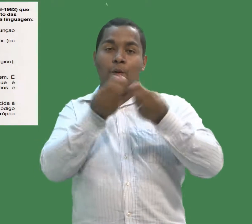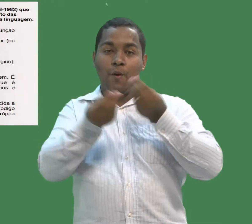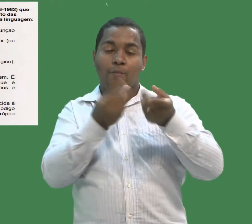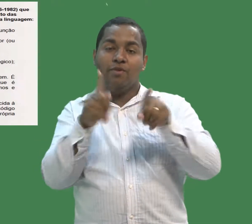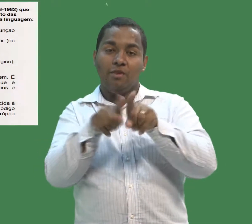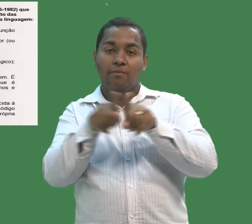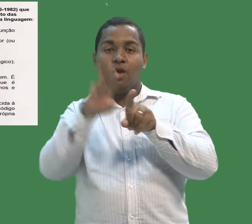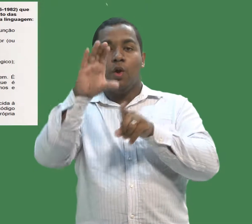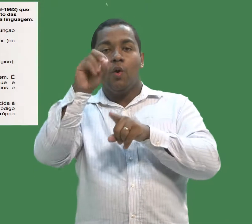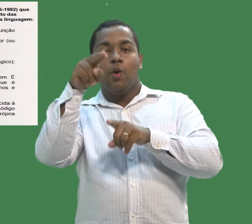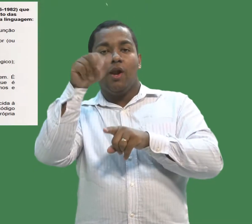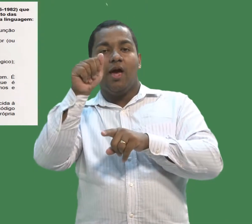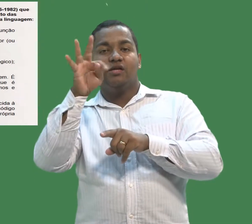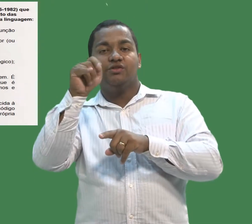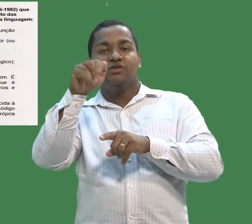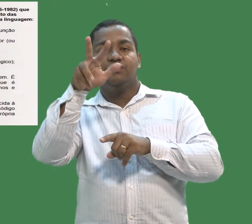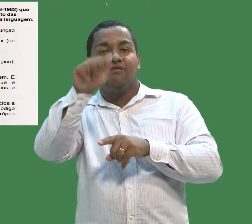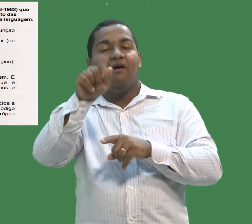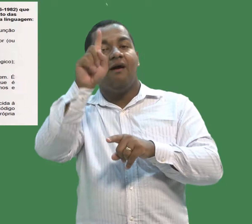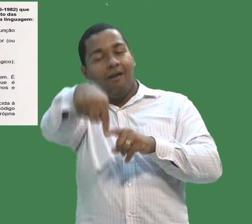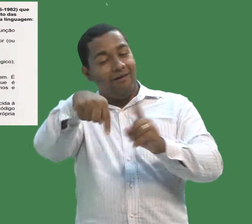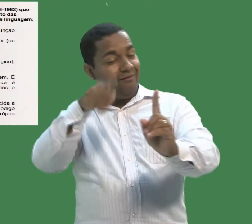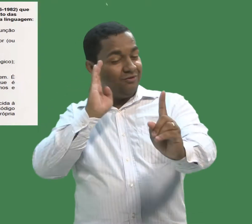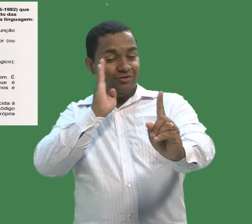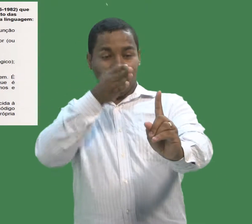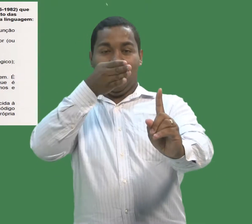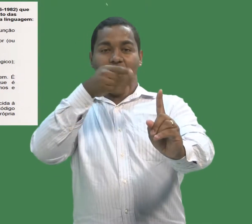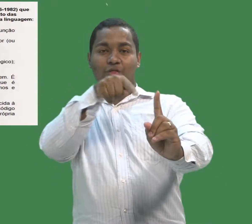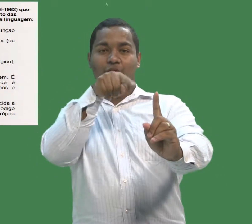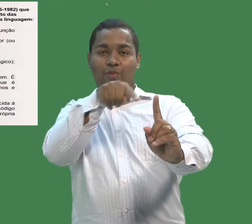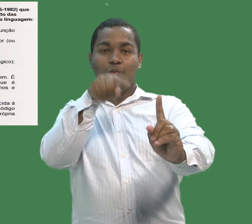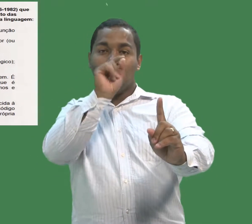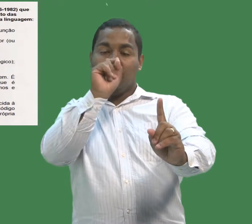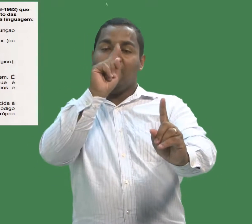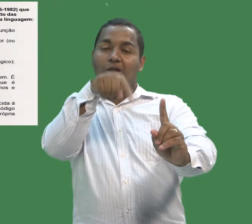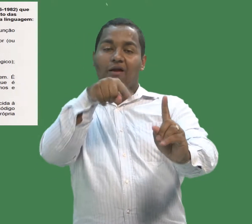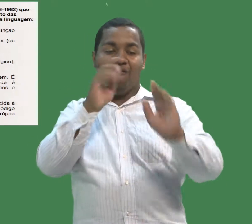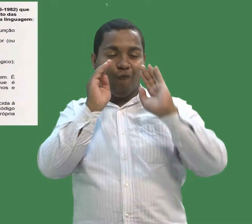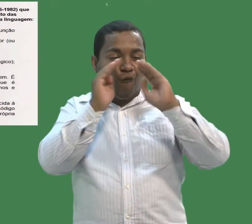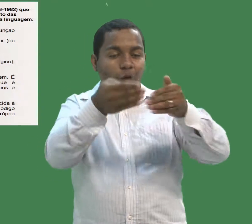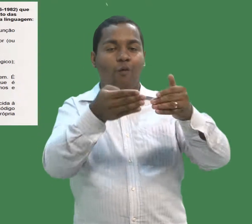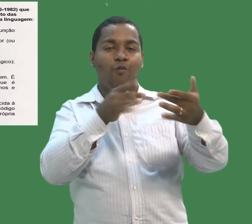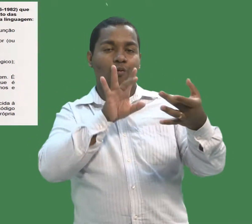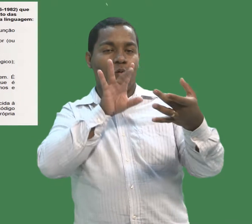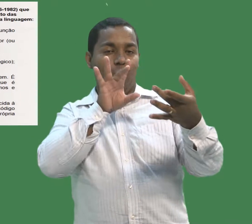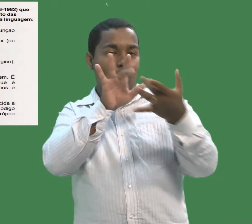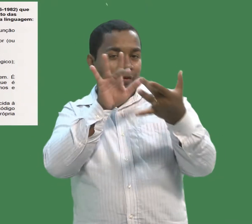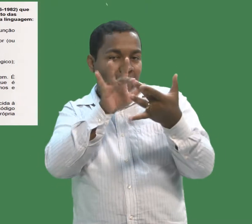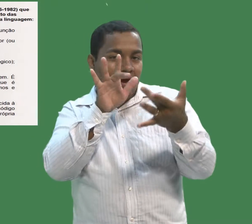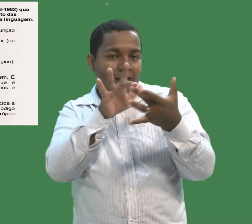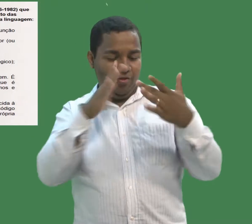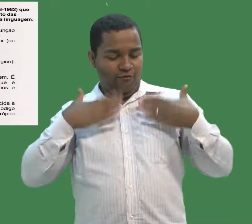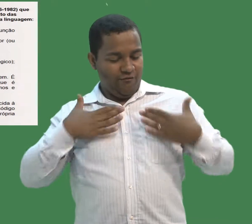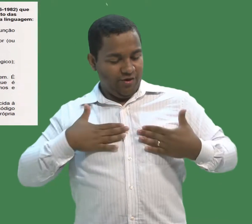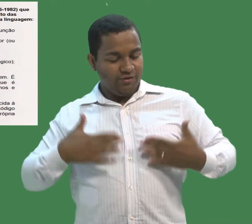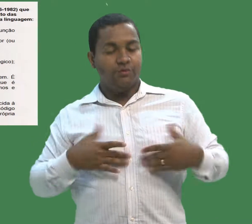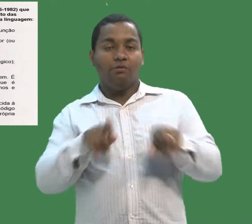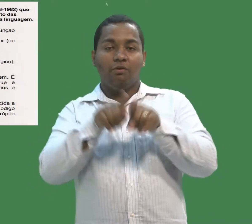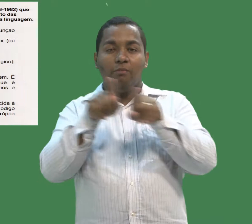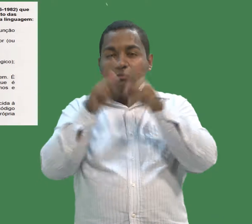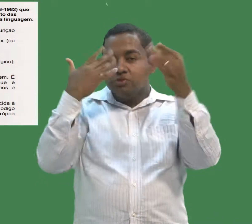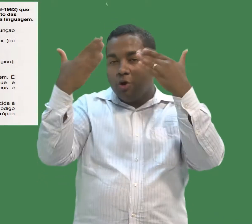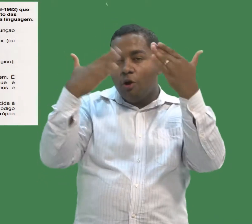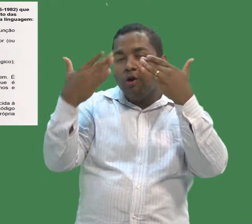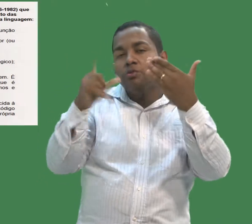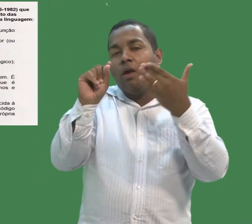destinatário. Função fática, centrada no contato físico ou psicológico, manifesta o desejo e a necessidade de comunicar. Função poética,